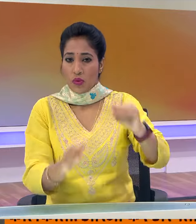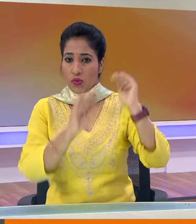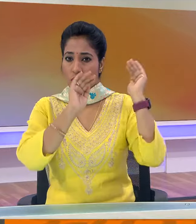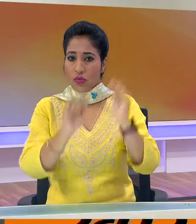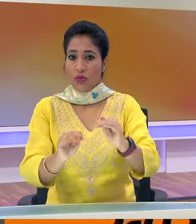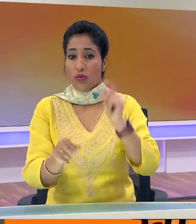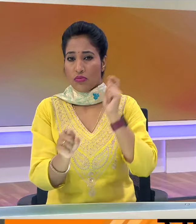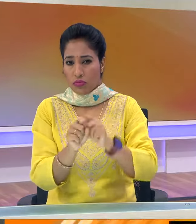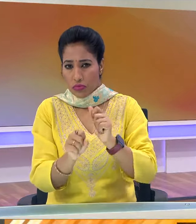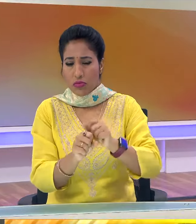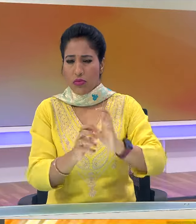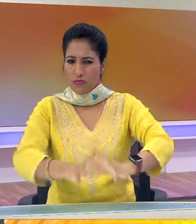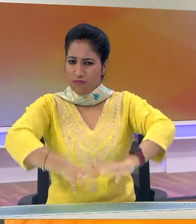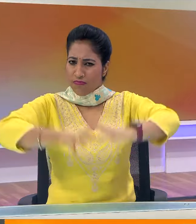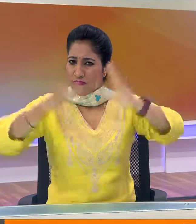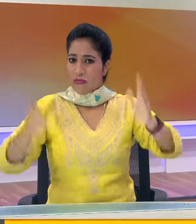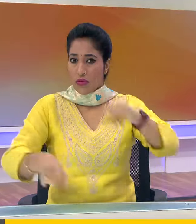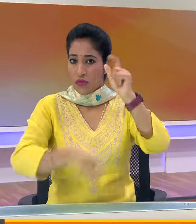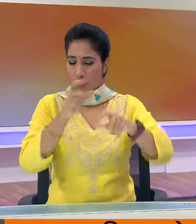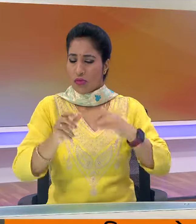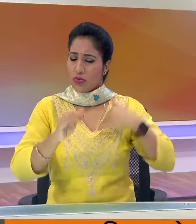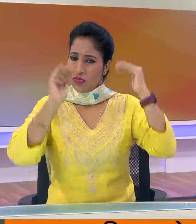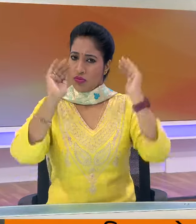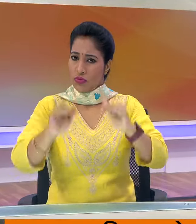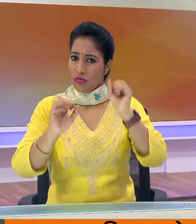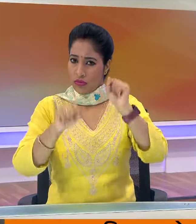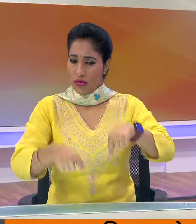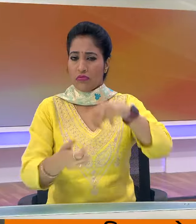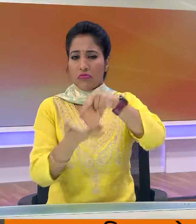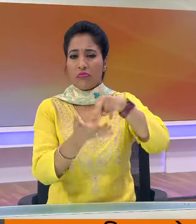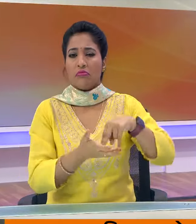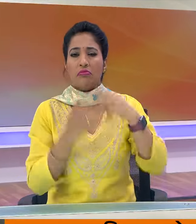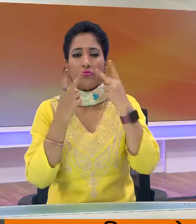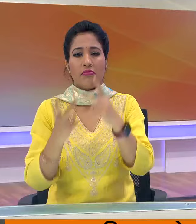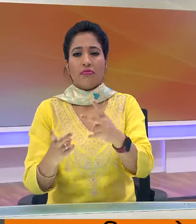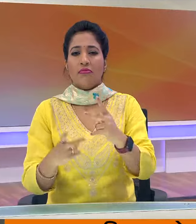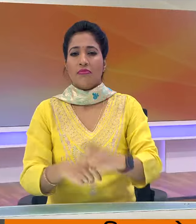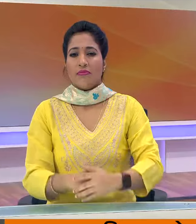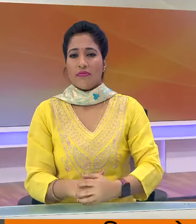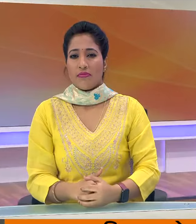तथा कार्यकर्ता भारी संख्या में उनके साथ मौजूद रहे।